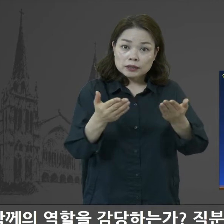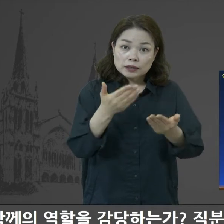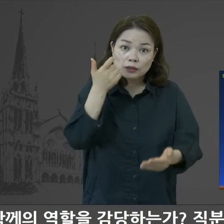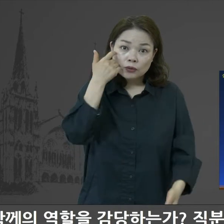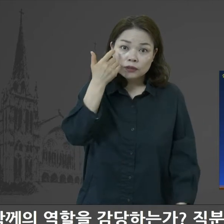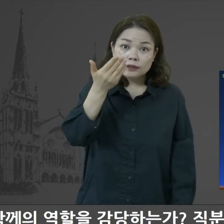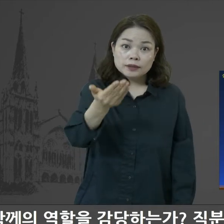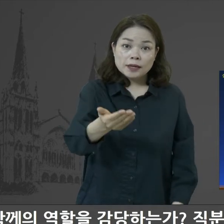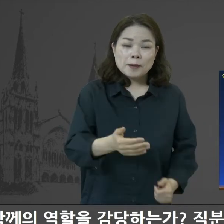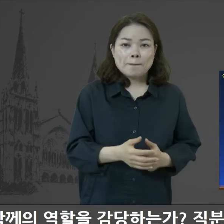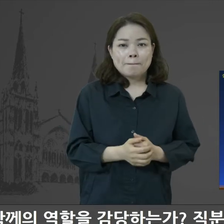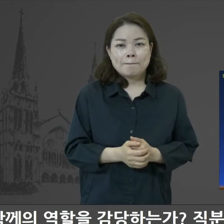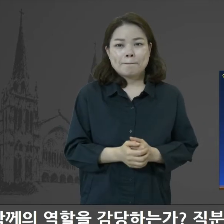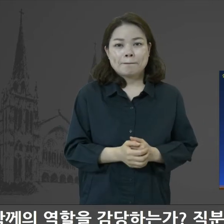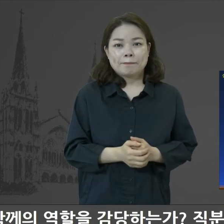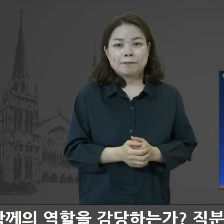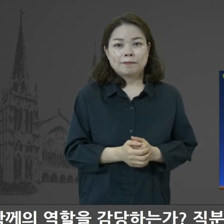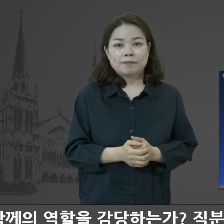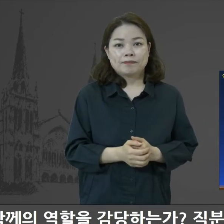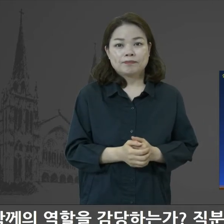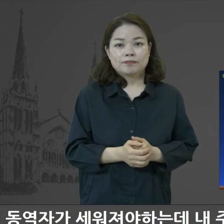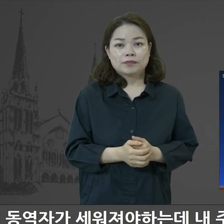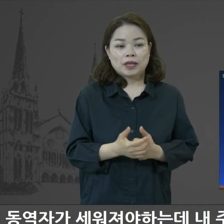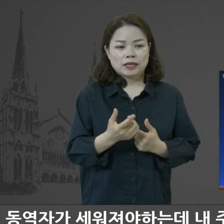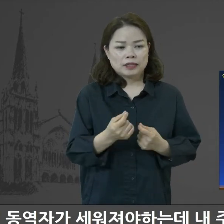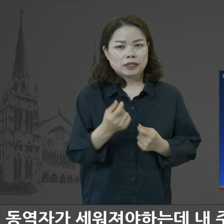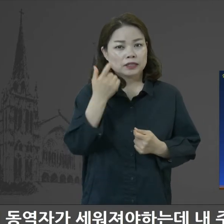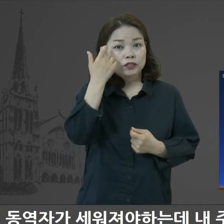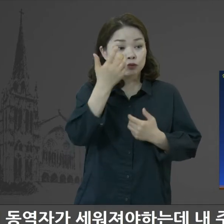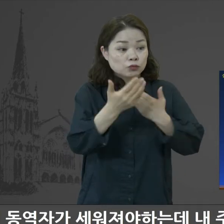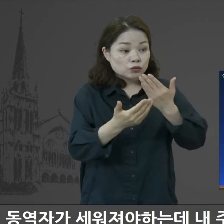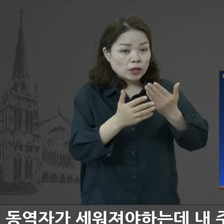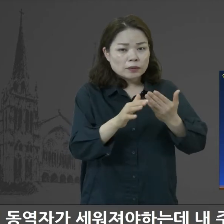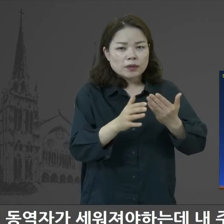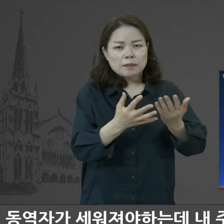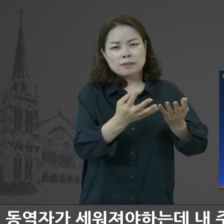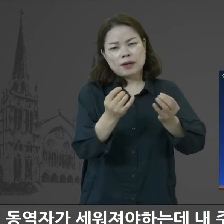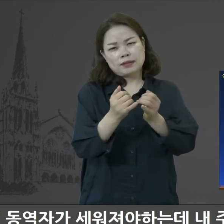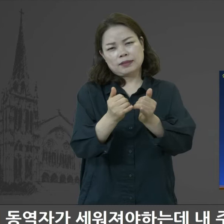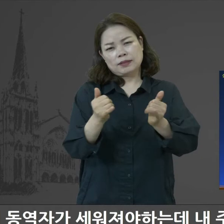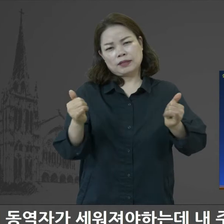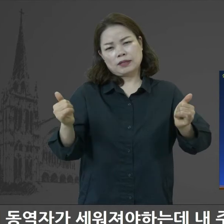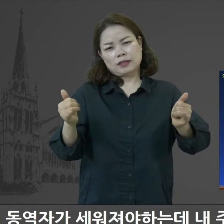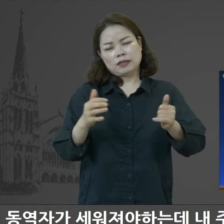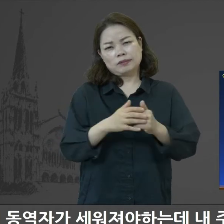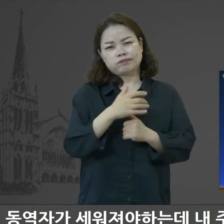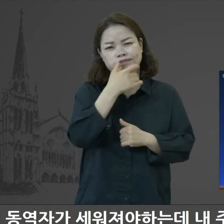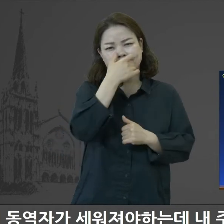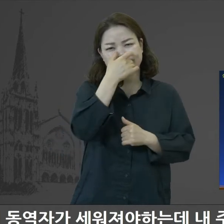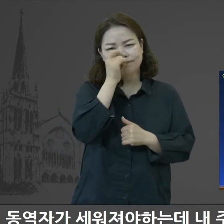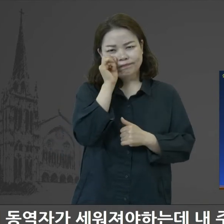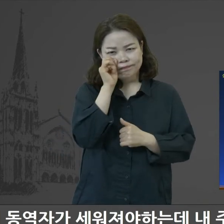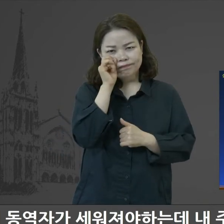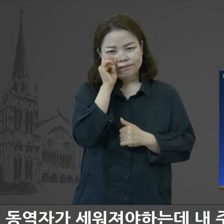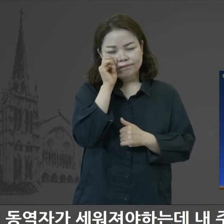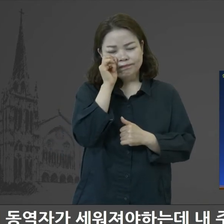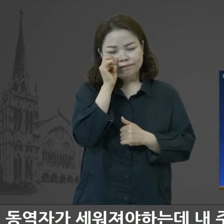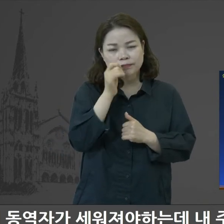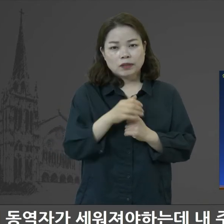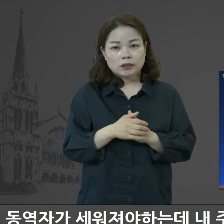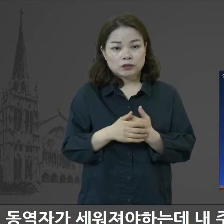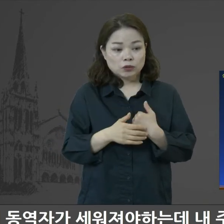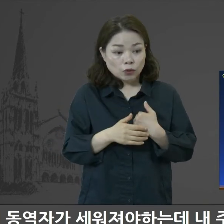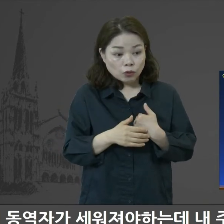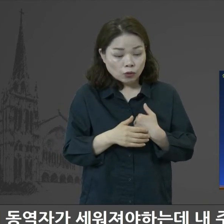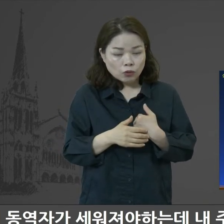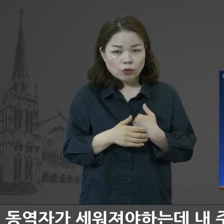있는가? 아마 이러한 질문 앞에 많은 분들이 부족함을 호소할 것 같아요.